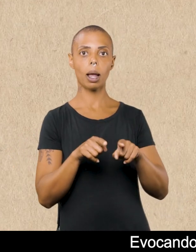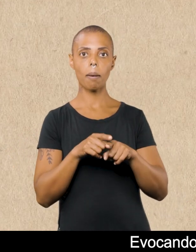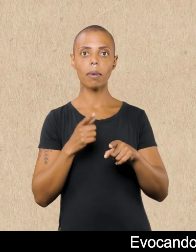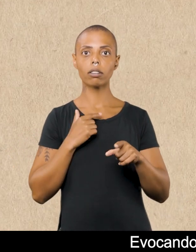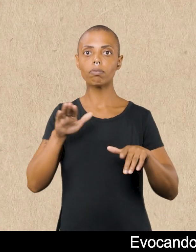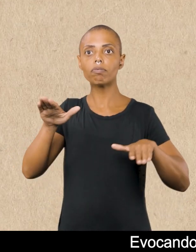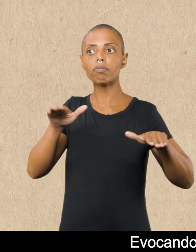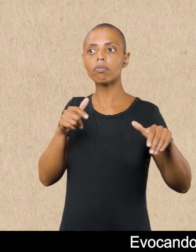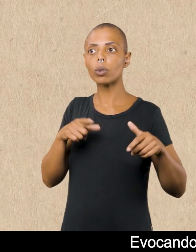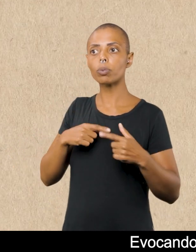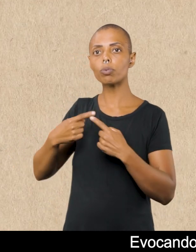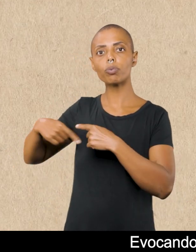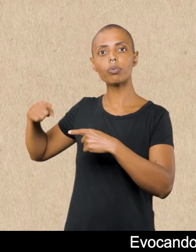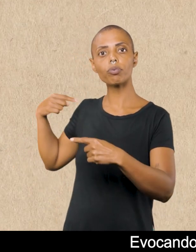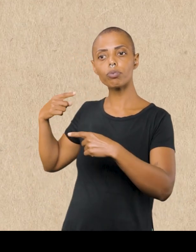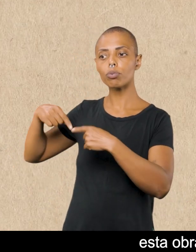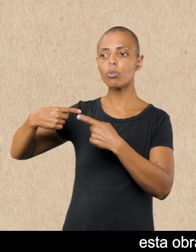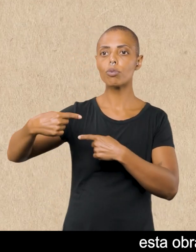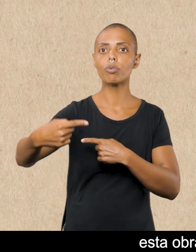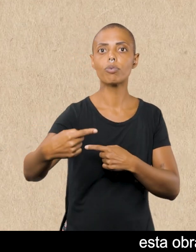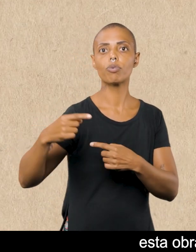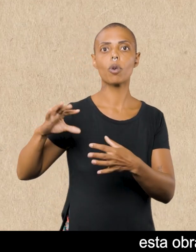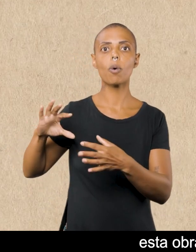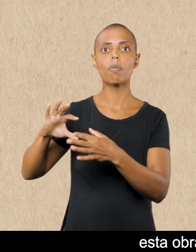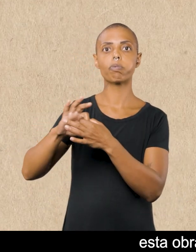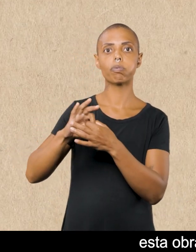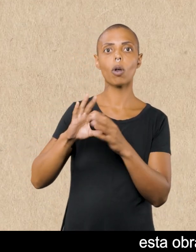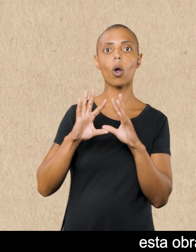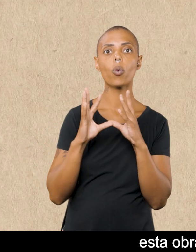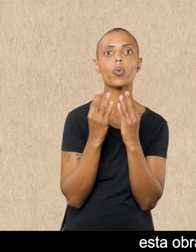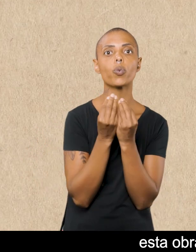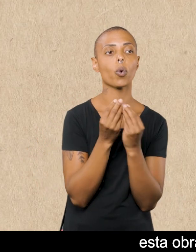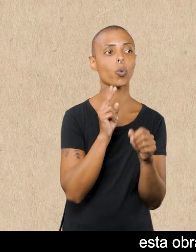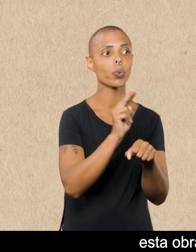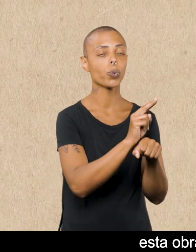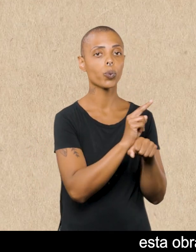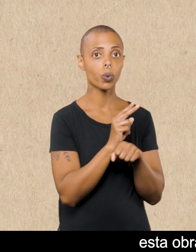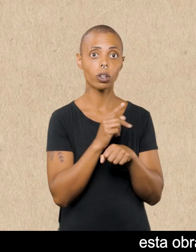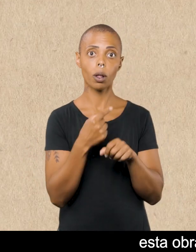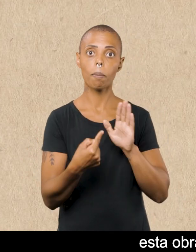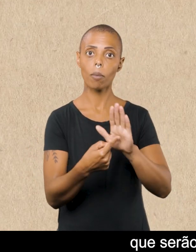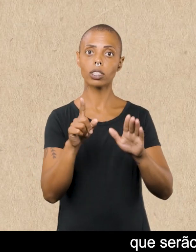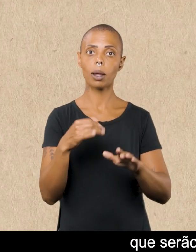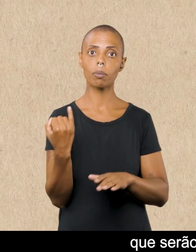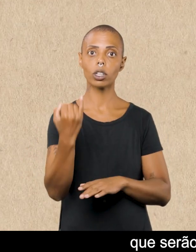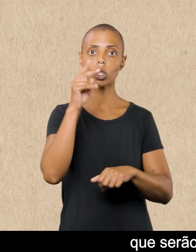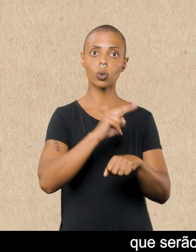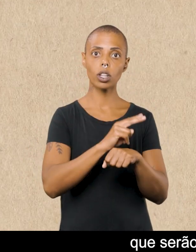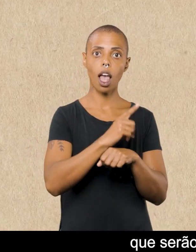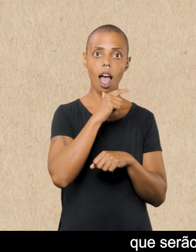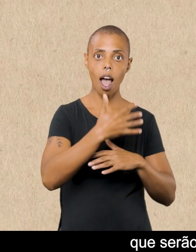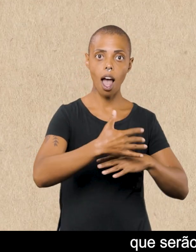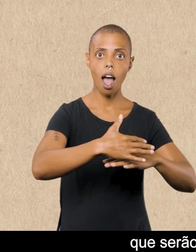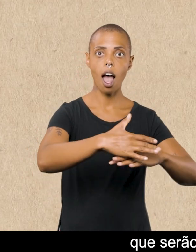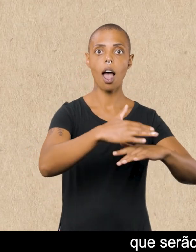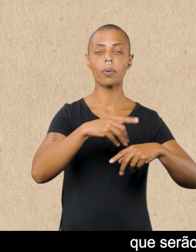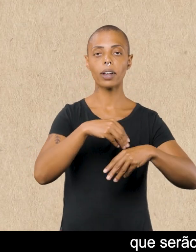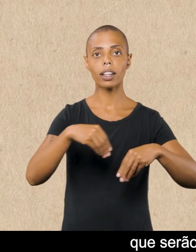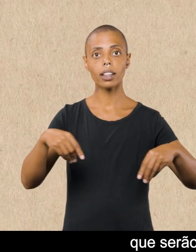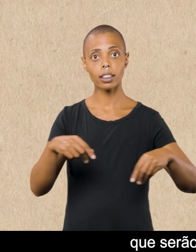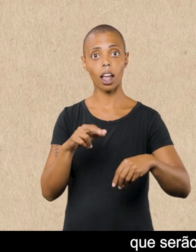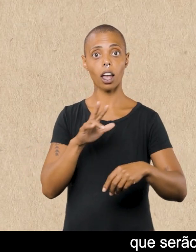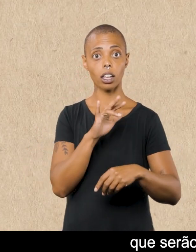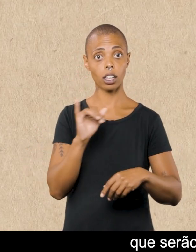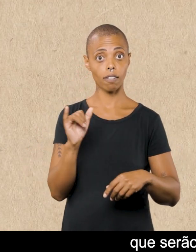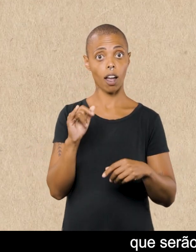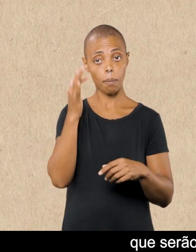família. Evocando fluxos intergeracionais e cuidados com os parentes, esta obra revela a importância de cuidar